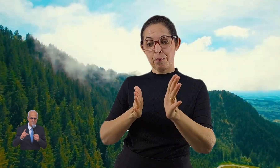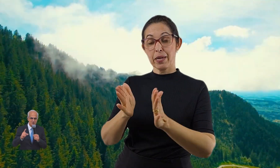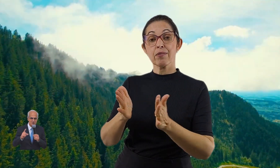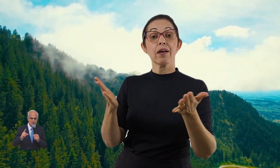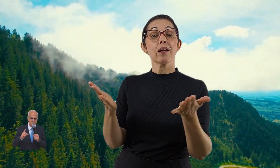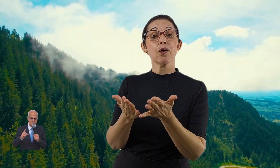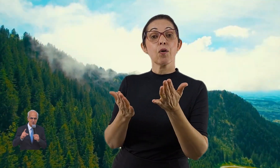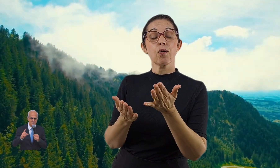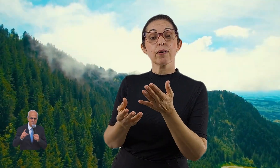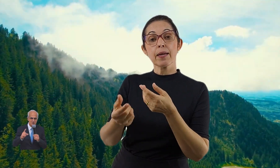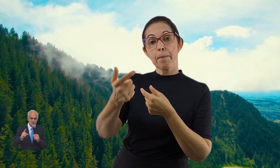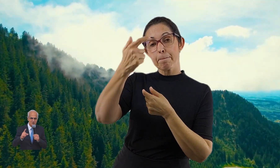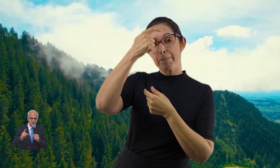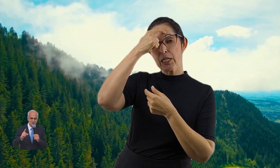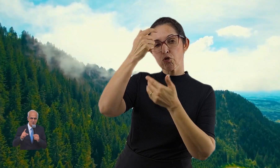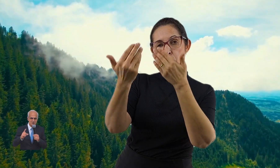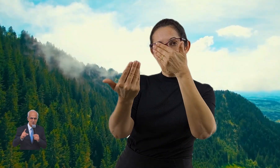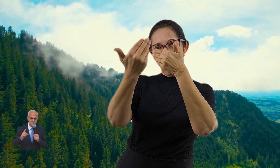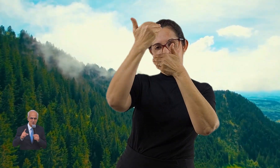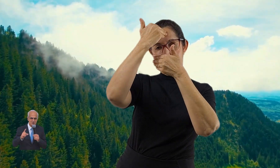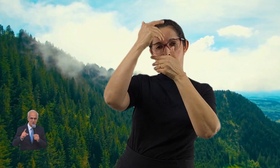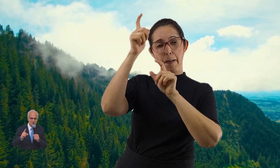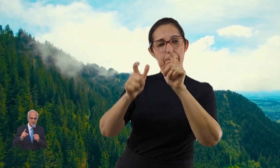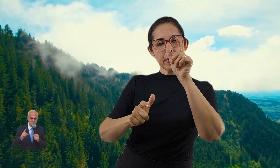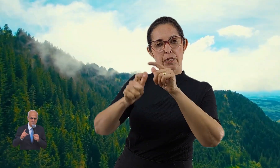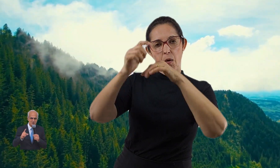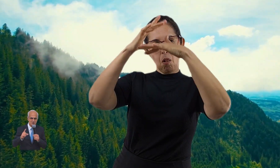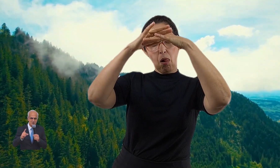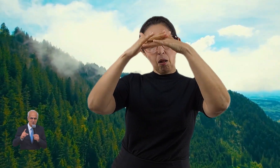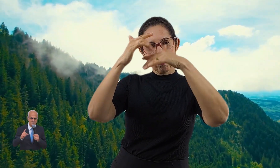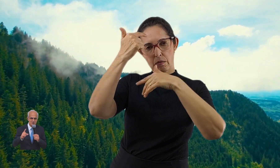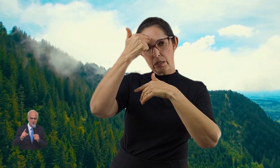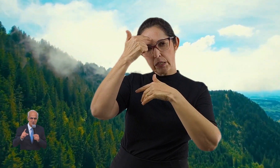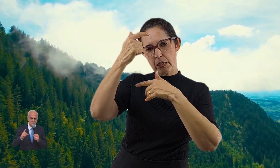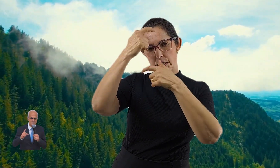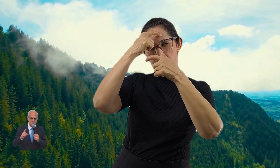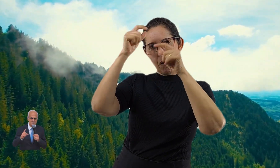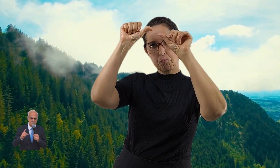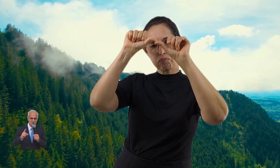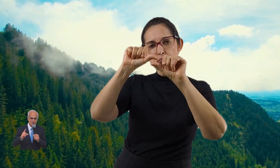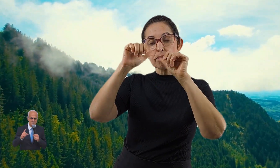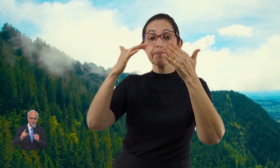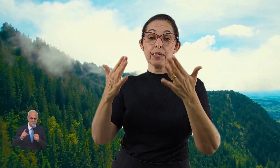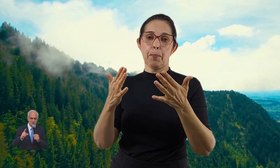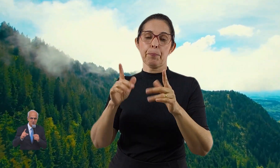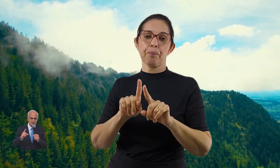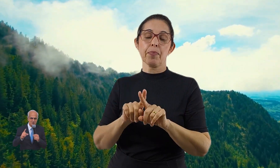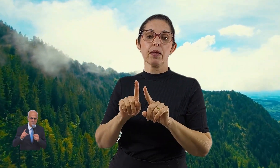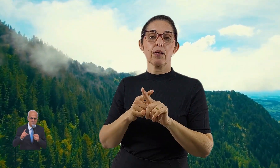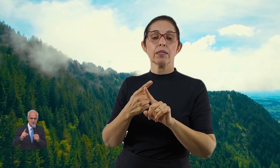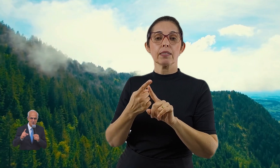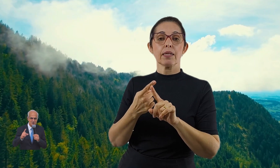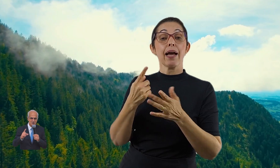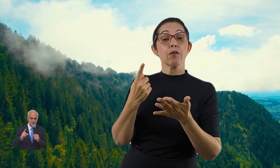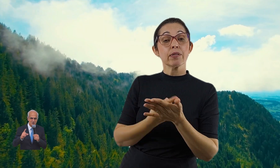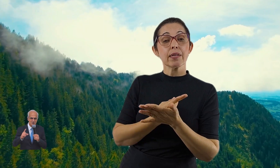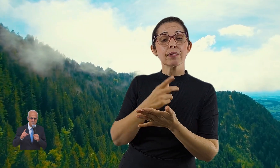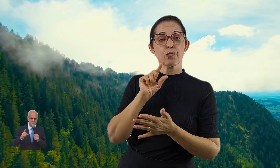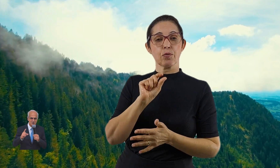atingida. O homem está doente, a mente do homem está doente. Os dons e a mente. Irmãos, uma mente